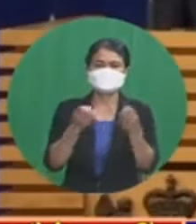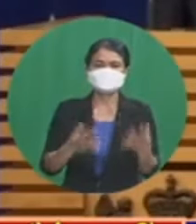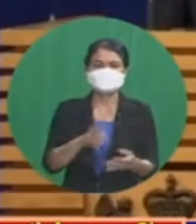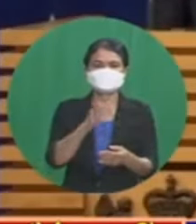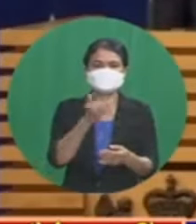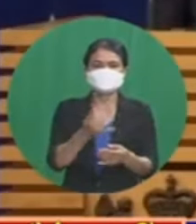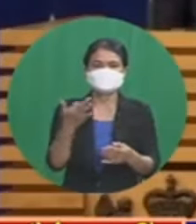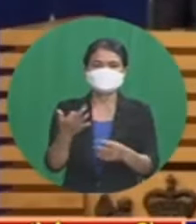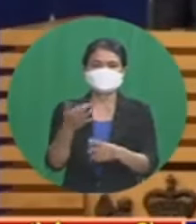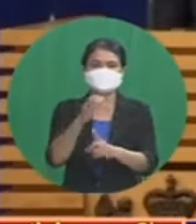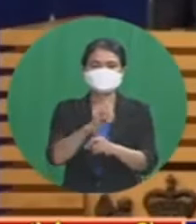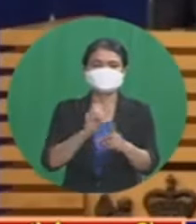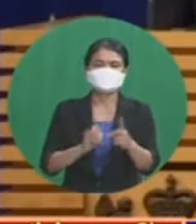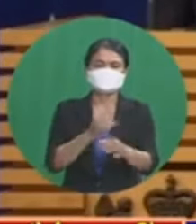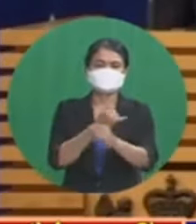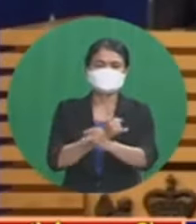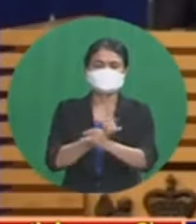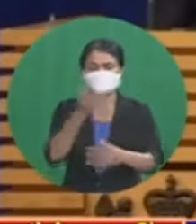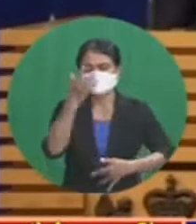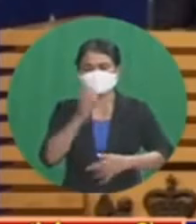68% បានច្វាក់សាងបង្កាជំងឺកូវីដ19